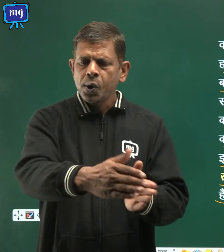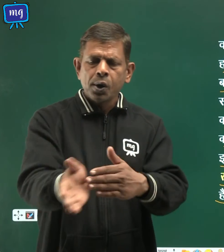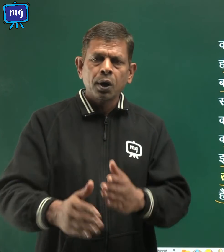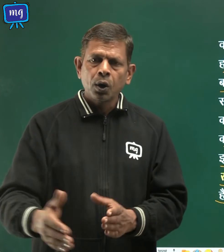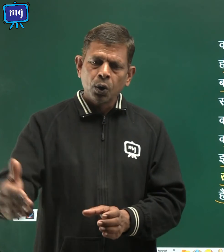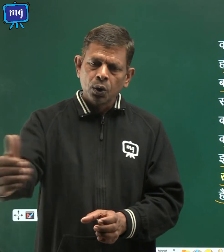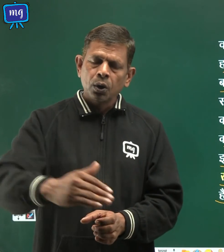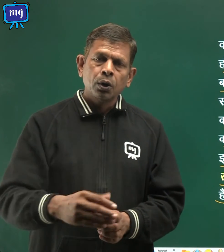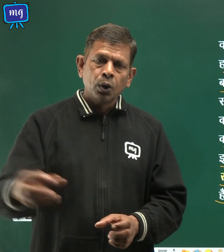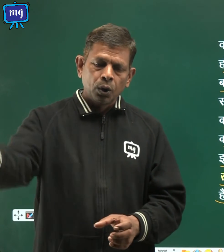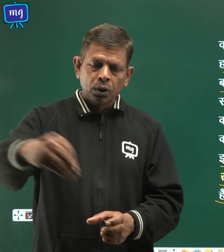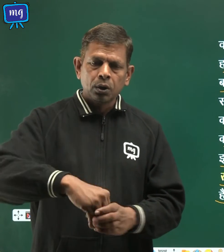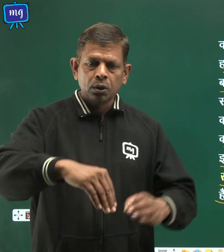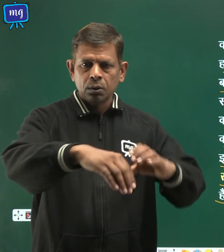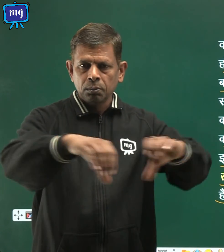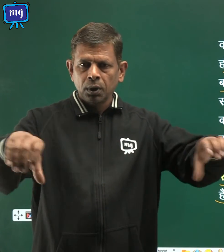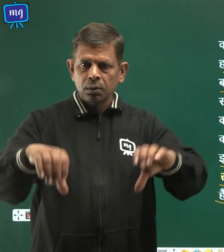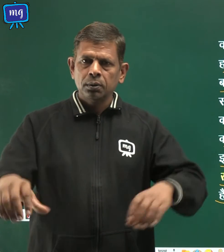है।